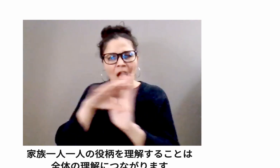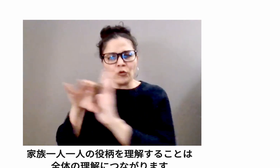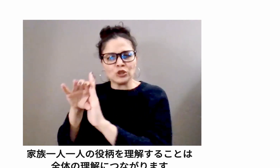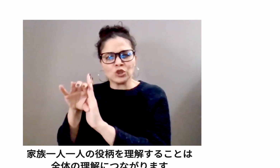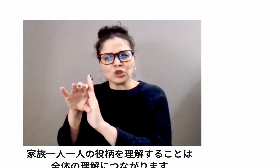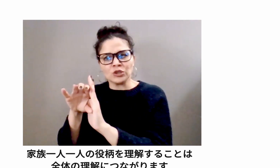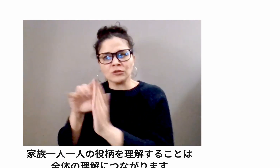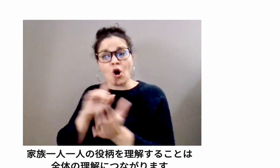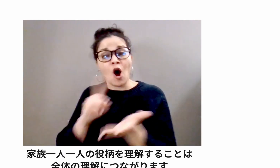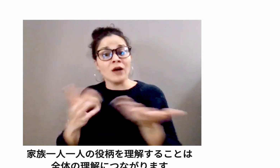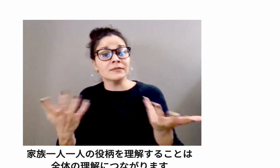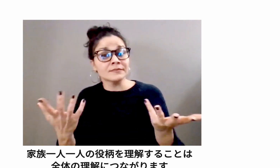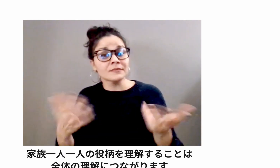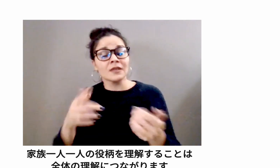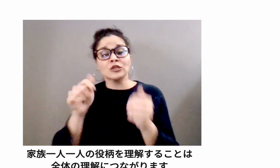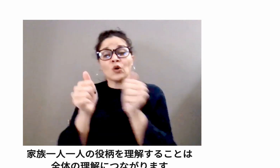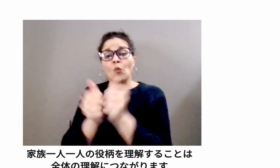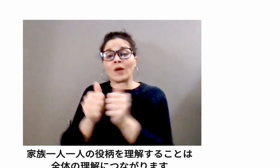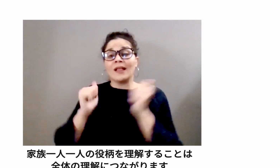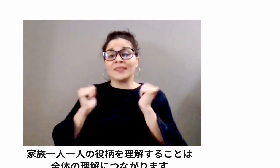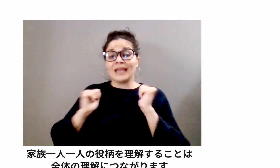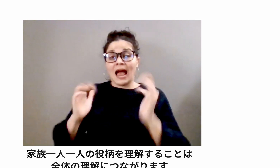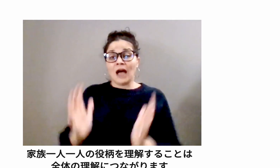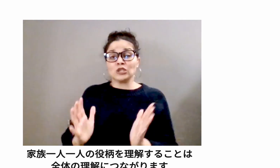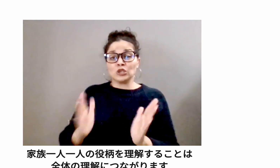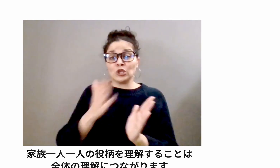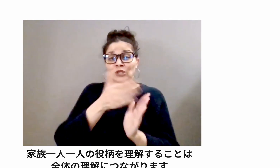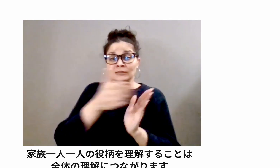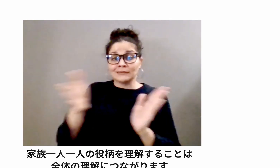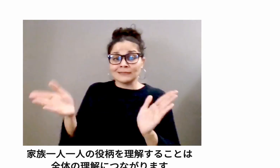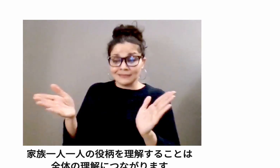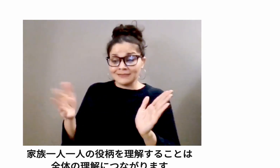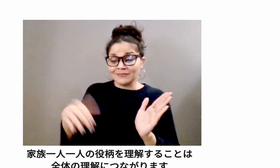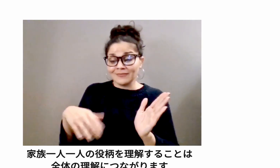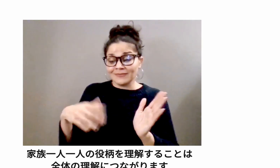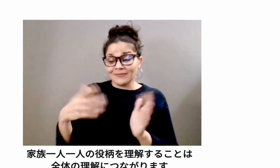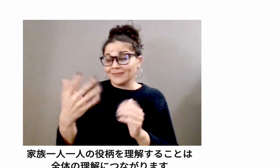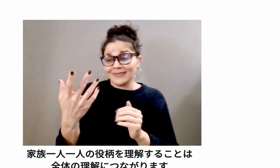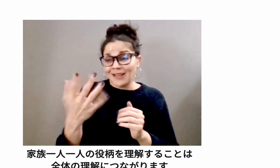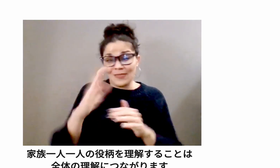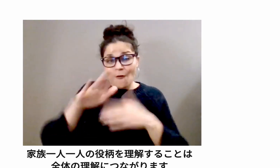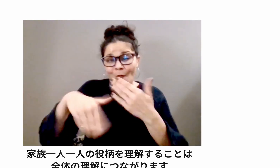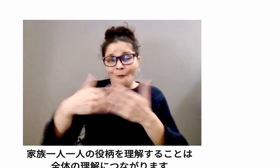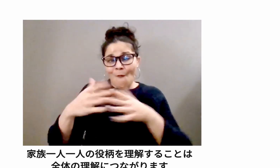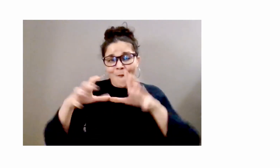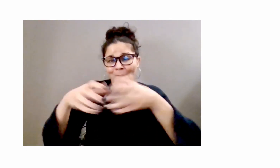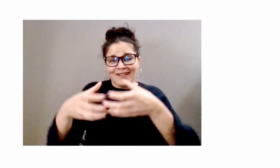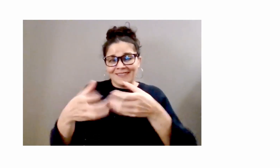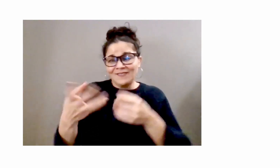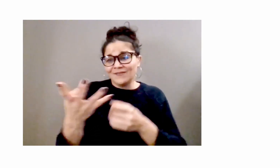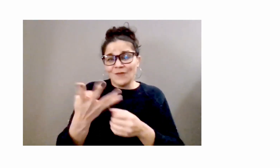その家族の一人一人のキャラクターを理解することが全体につながる。で、また